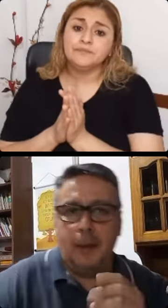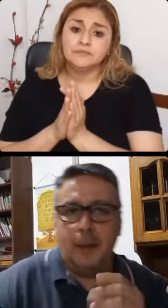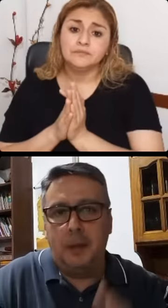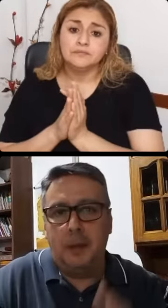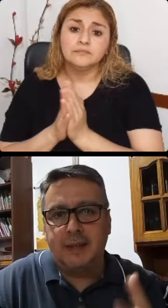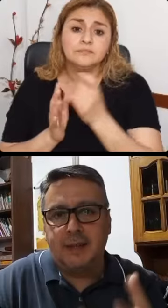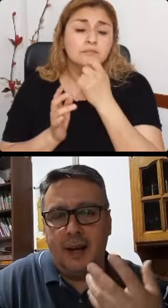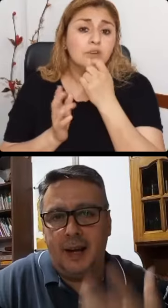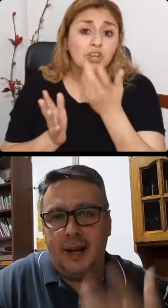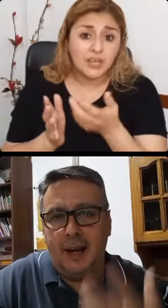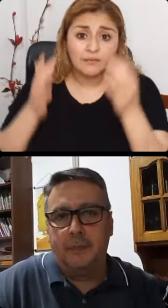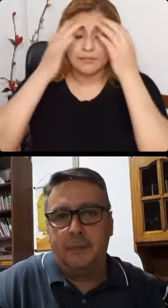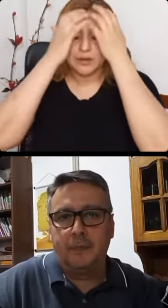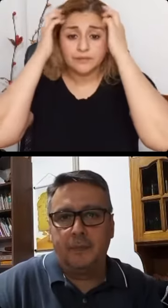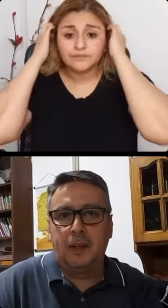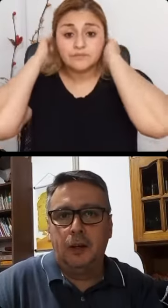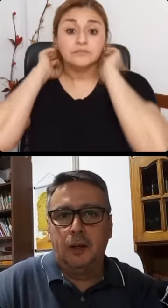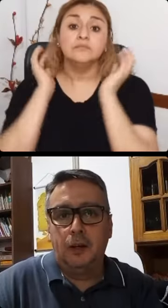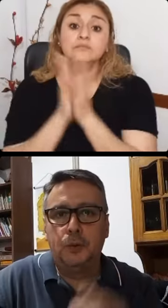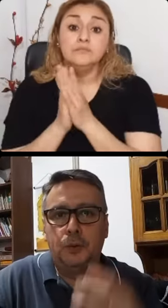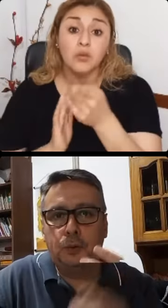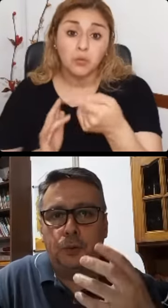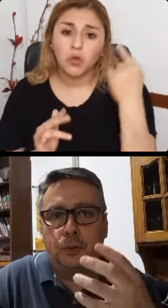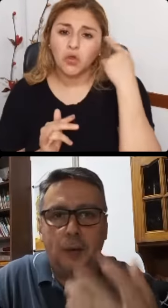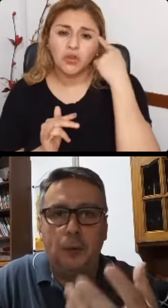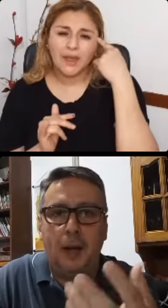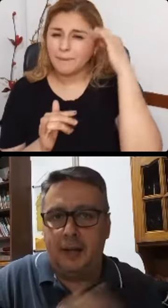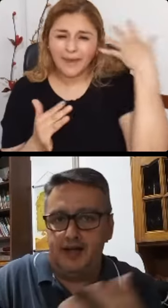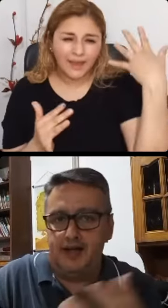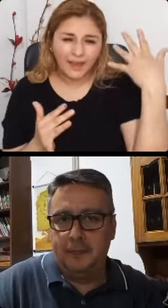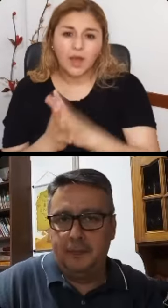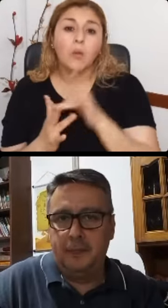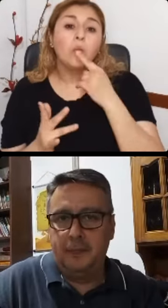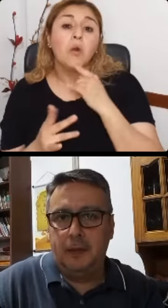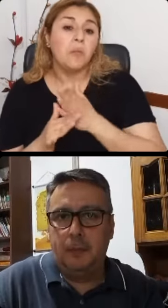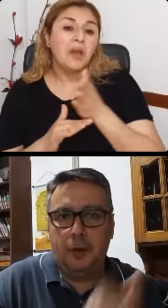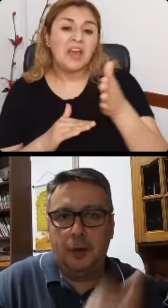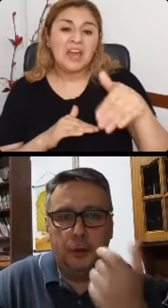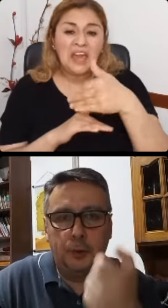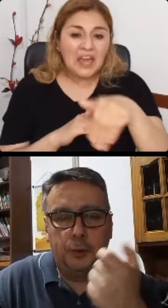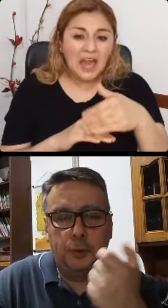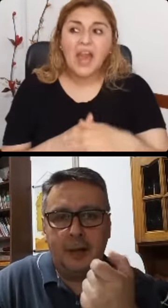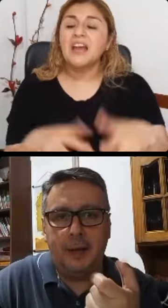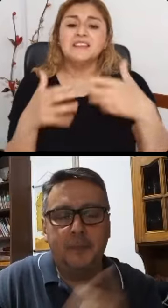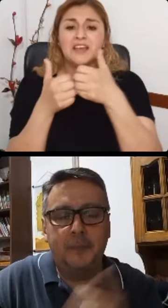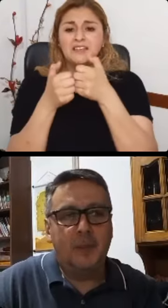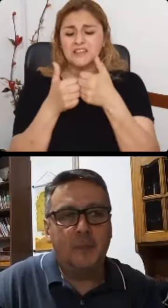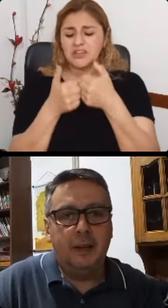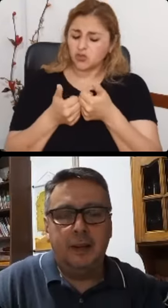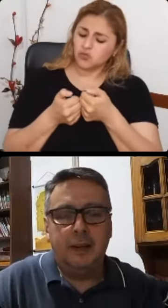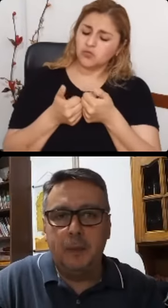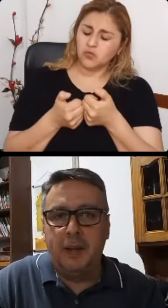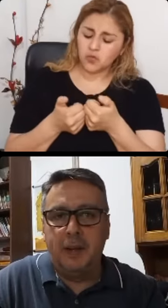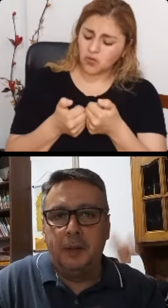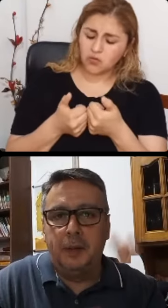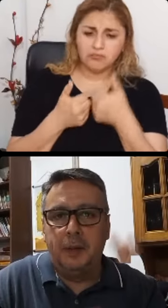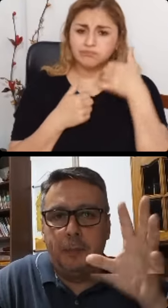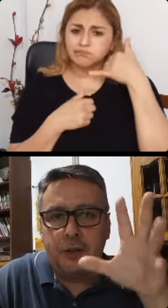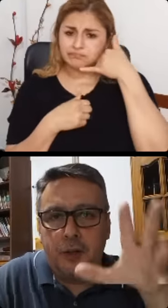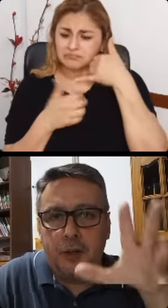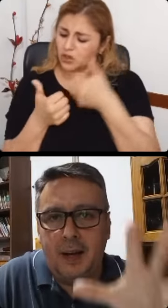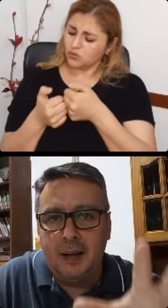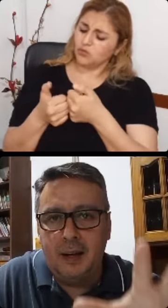supongamos que vos vas en la calle con tu celular vas con tu celular y de repente